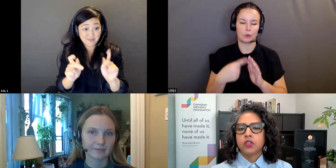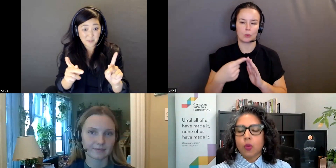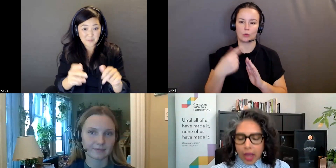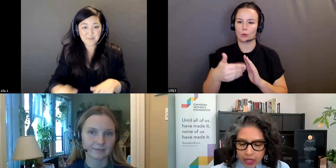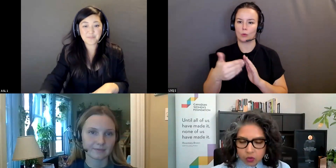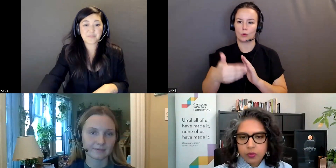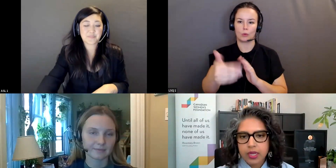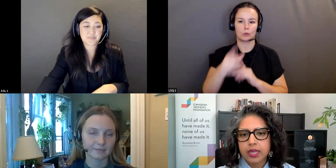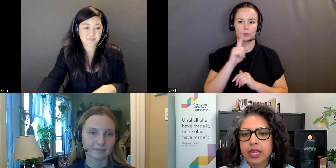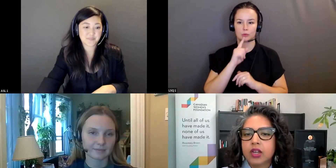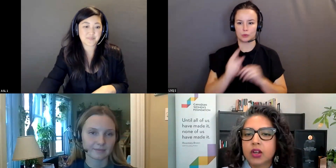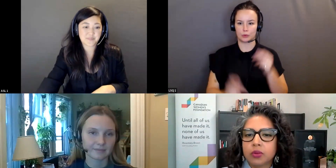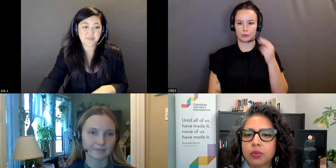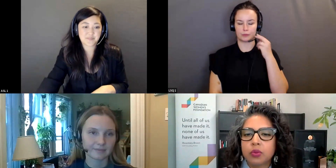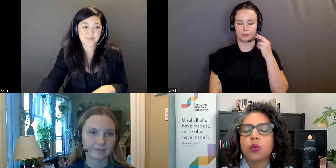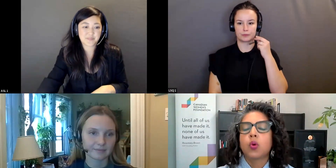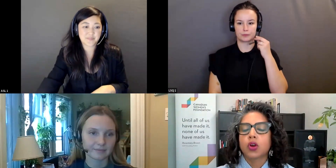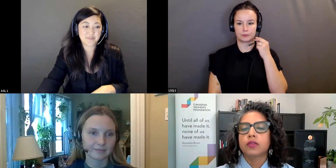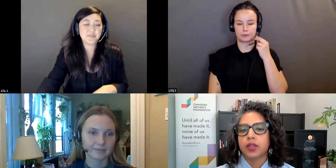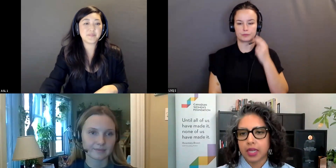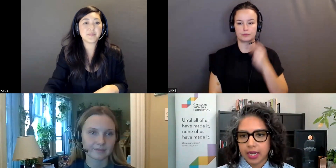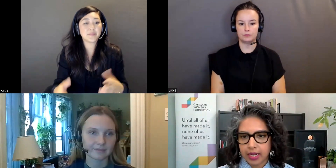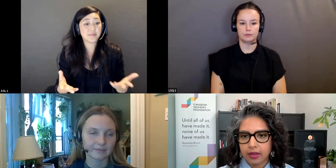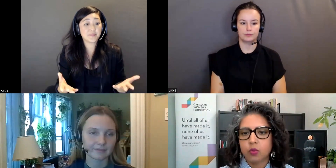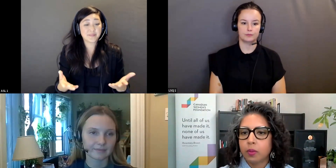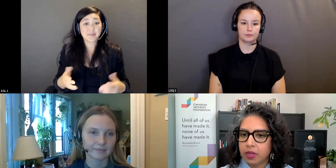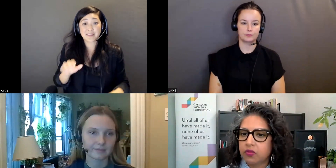de commencer les vidéos.